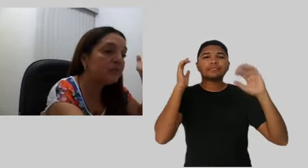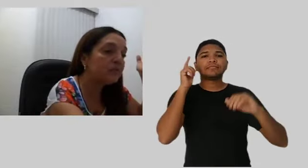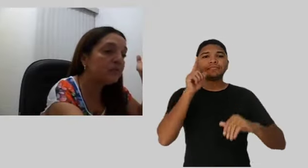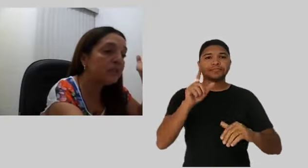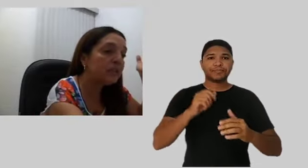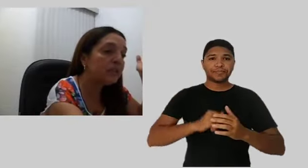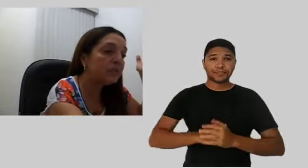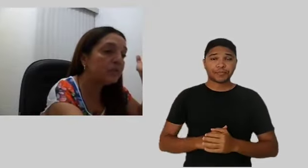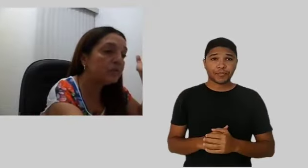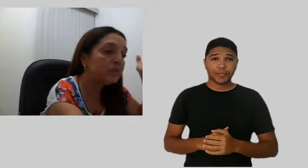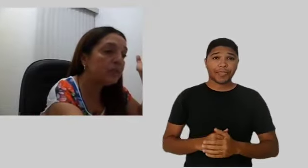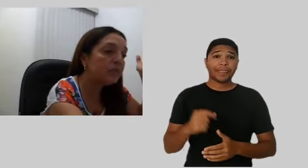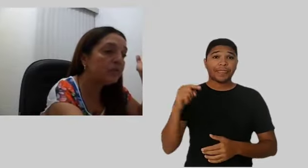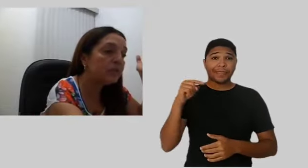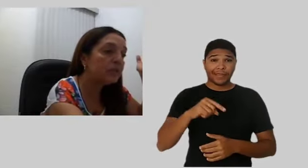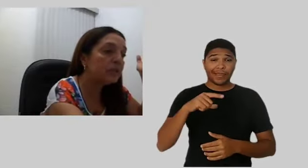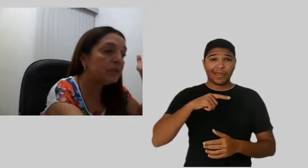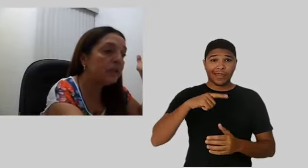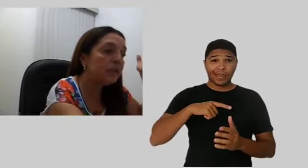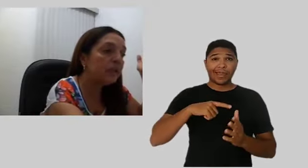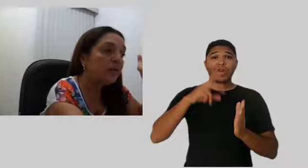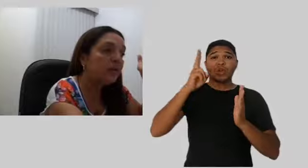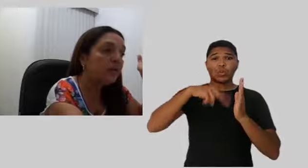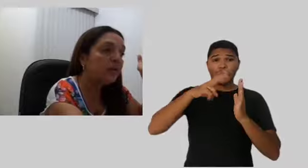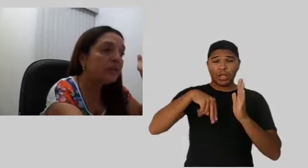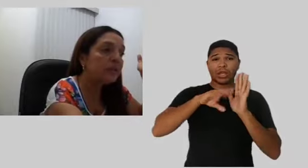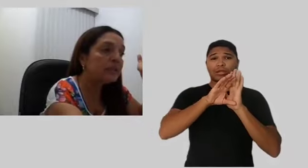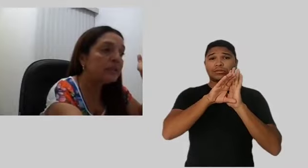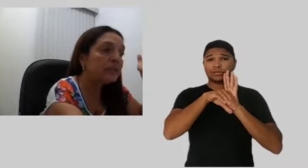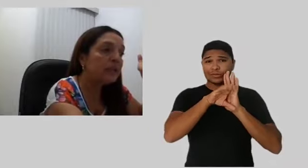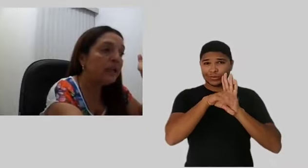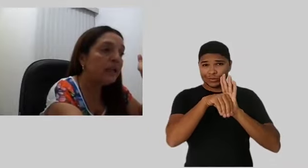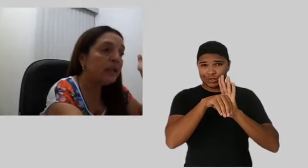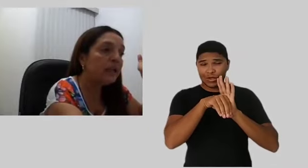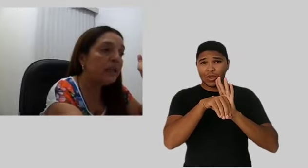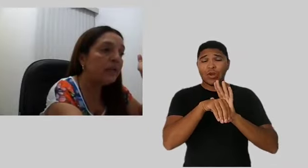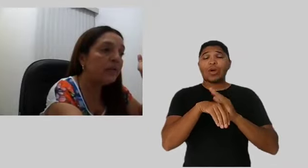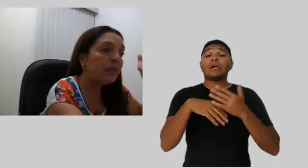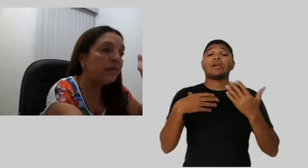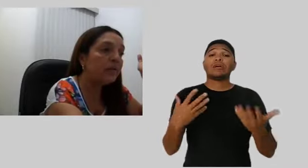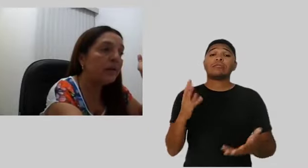nessa formação dos verdadeiros conceitos, né, o que acontece?